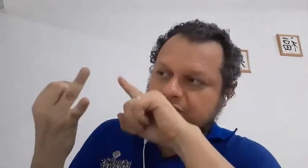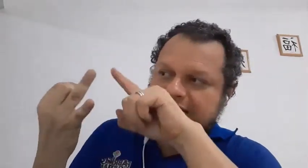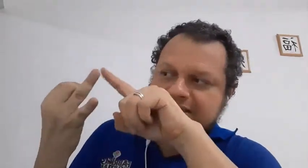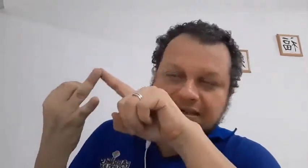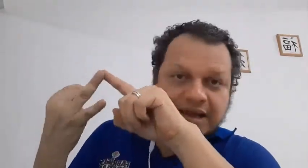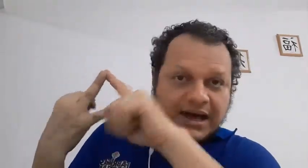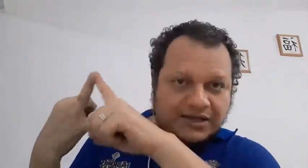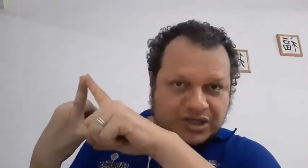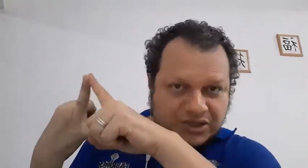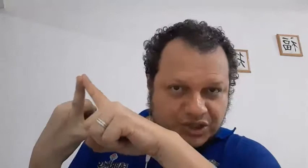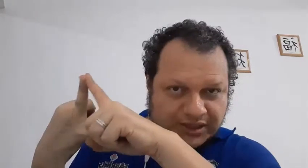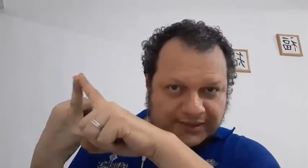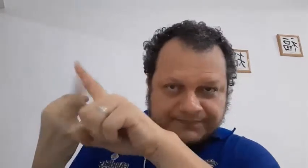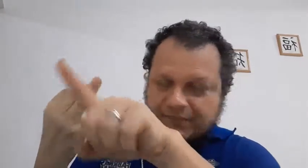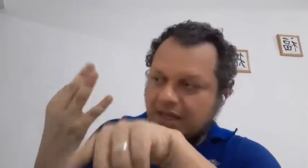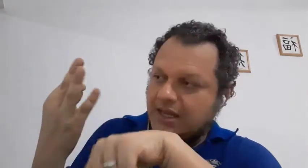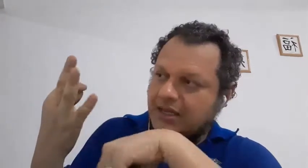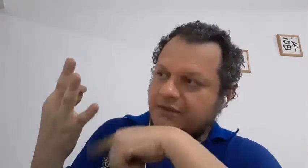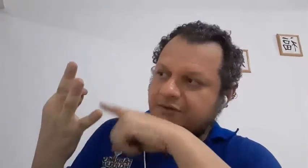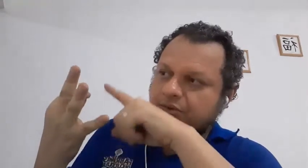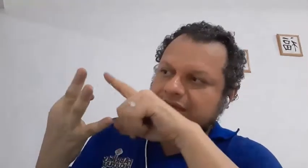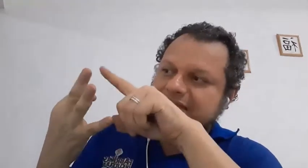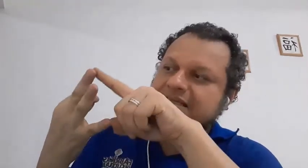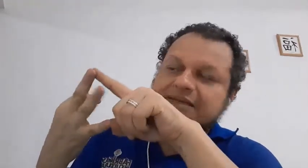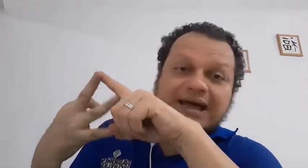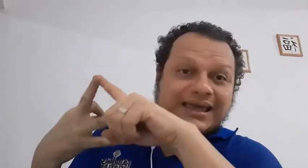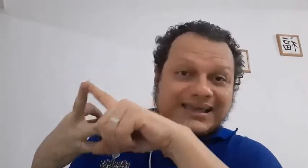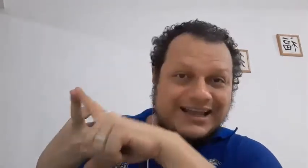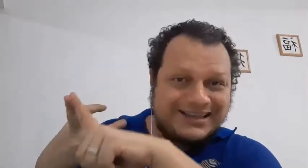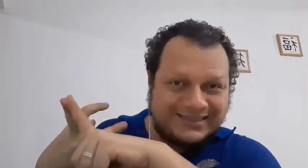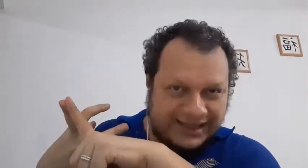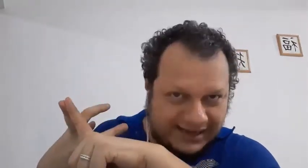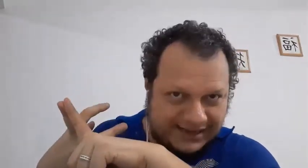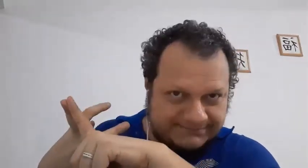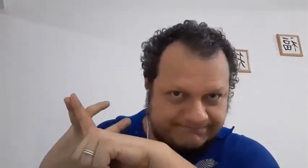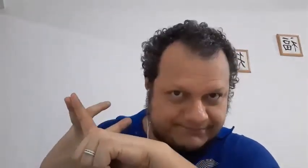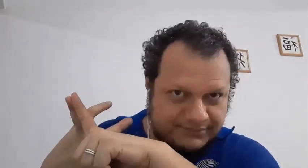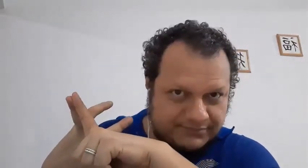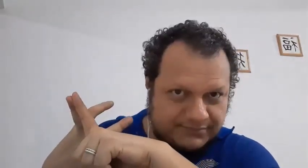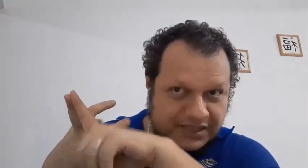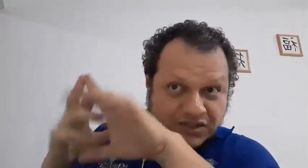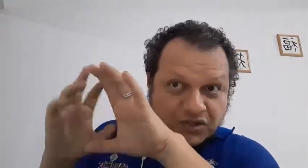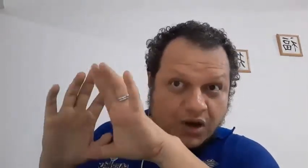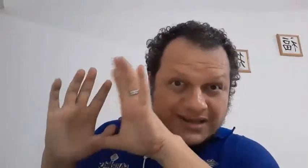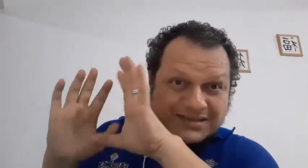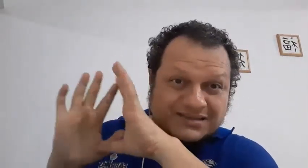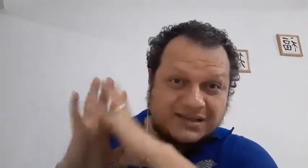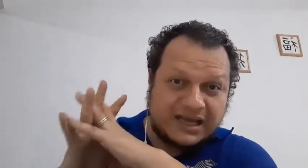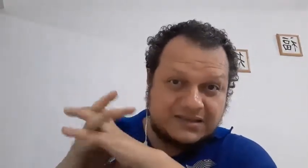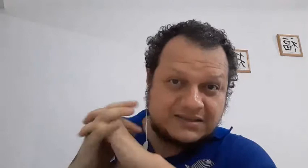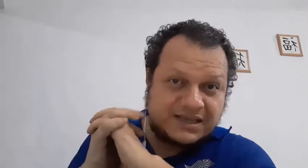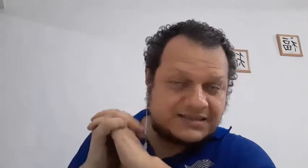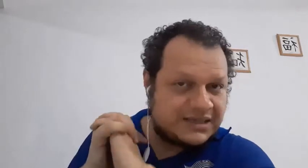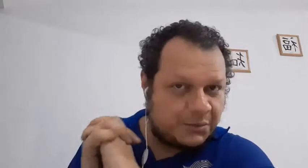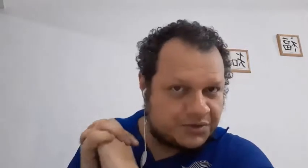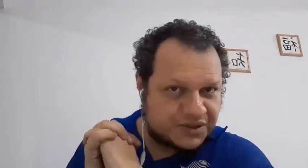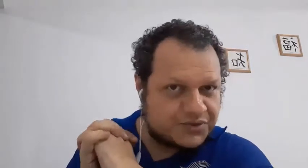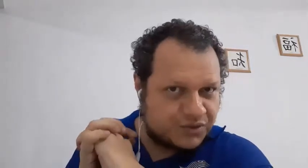trazer da Argentina e vou trazer da Inglaterra. E só nesses três exemplos que eu estou